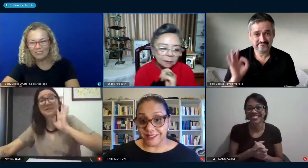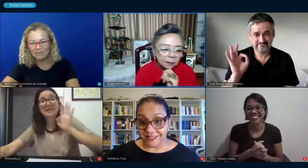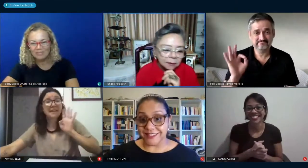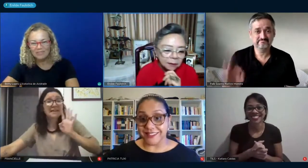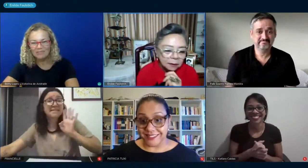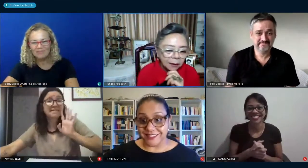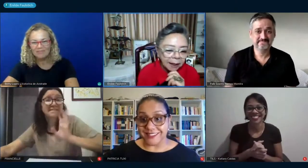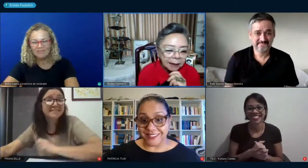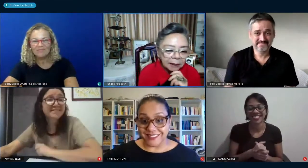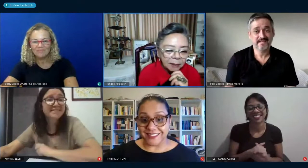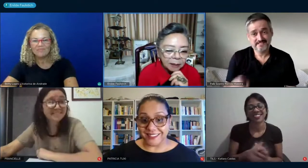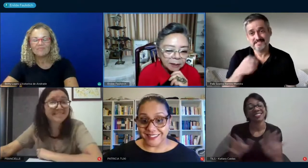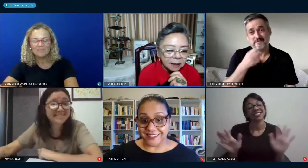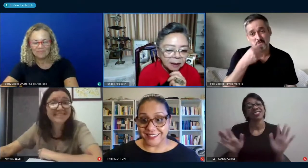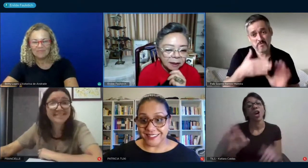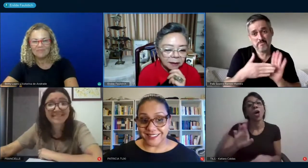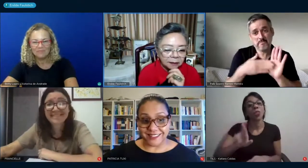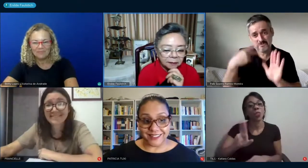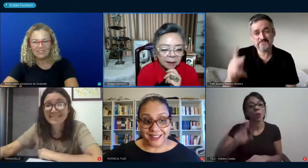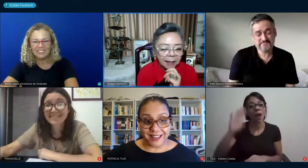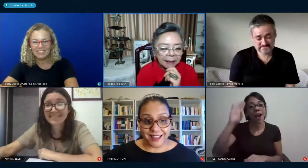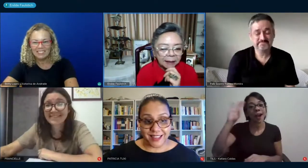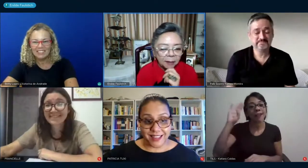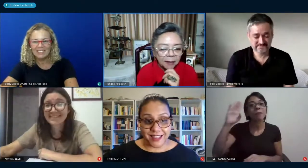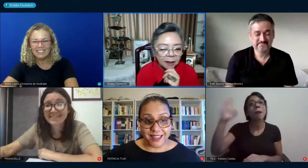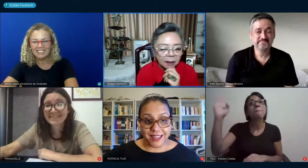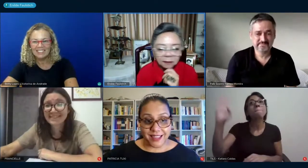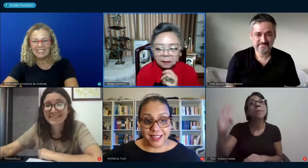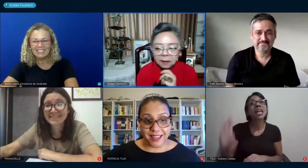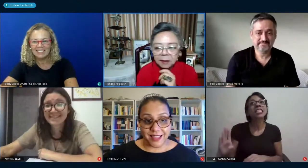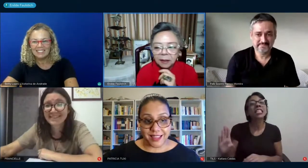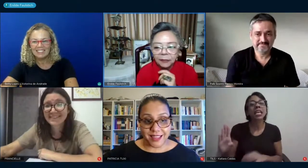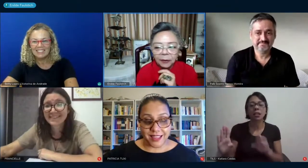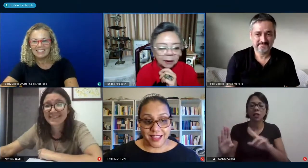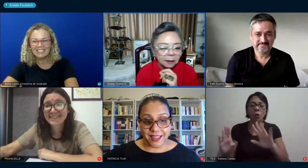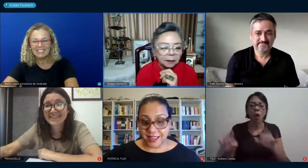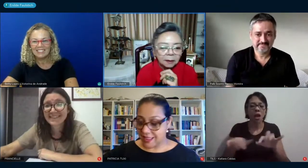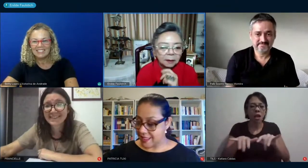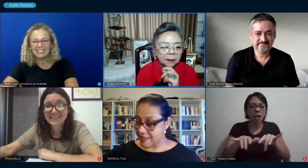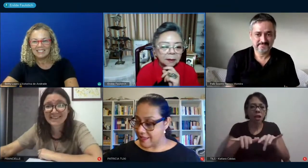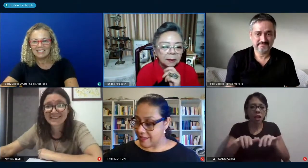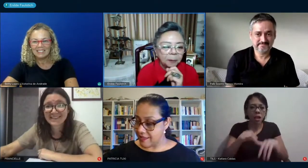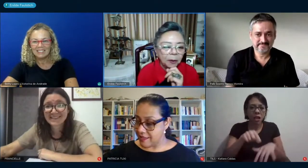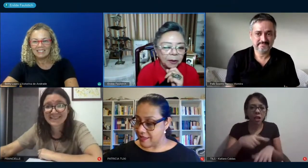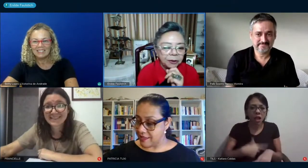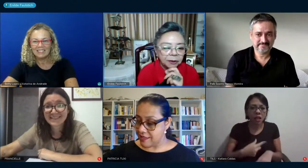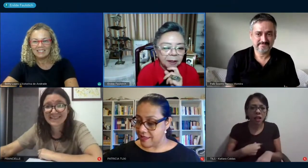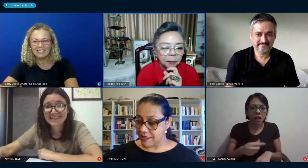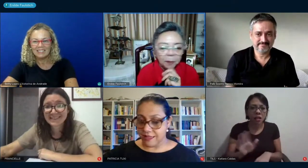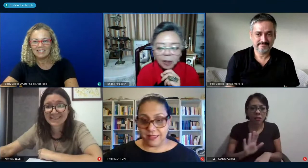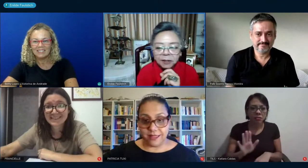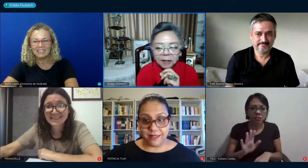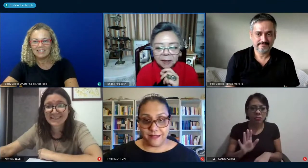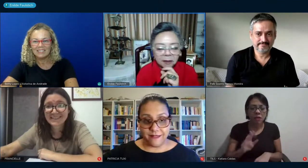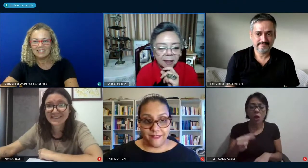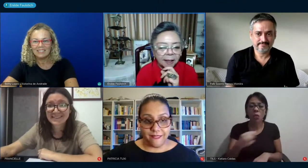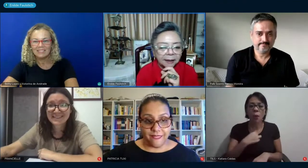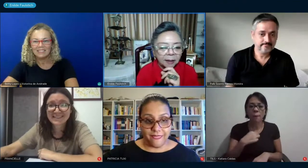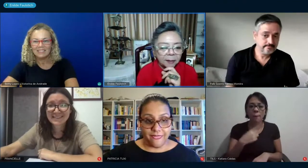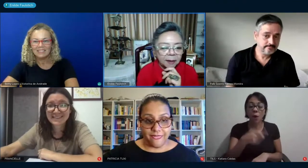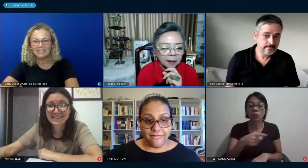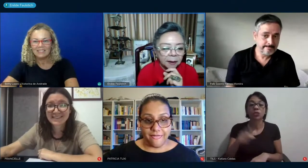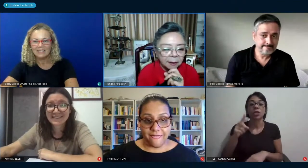Não, não é Academia Brasileira. É Academia, escreveu ali. Não pode, tá? Não pode sair assim.